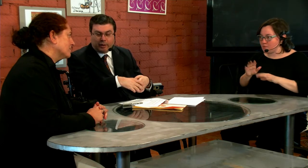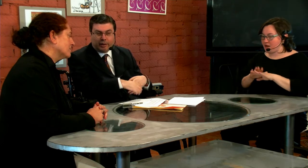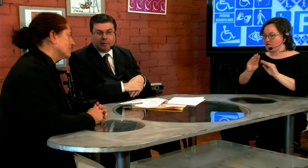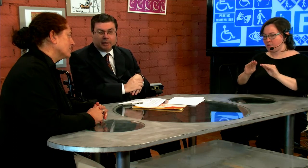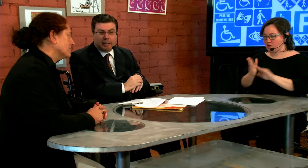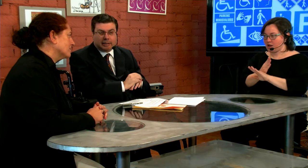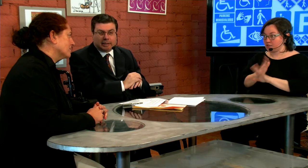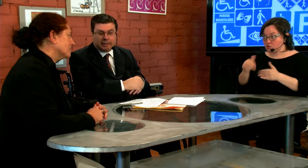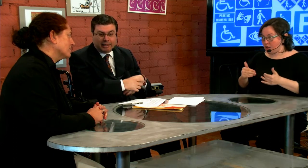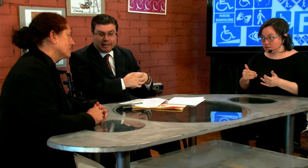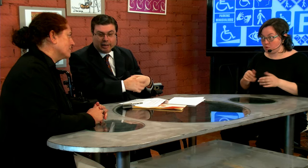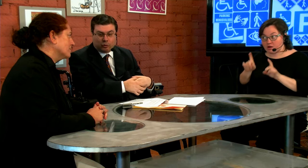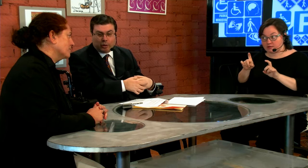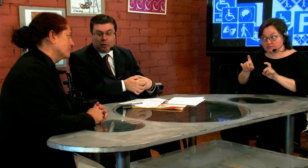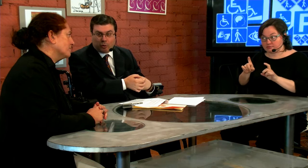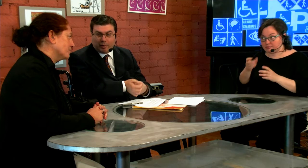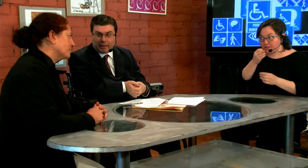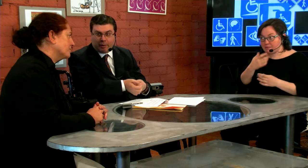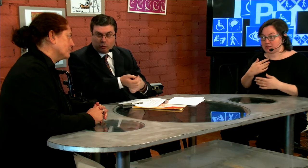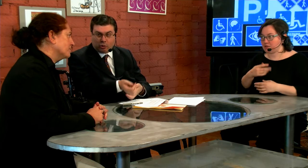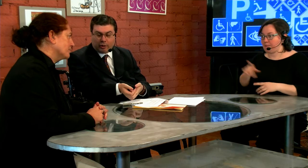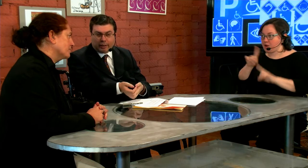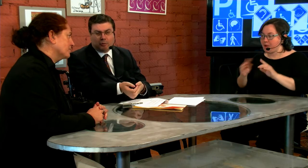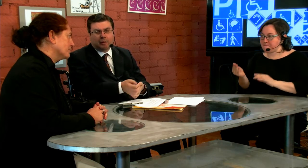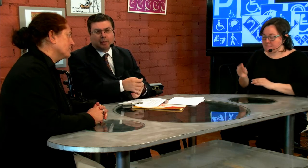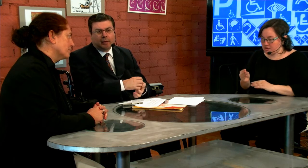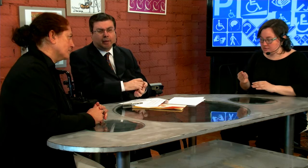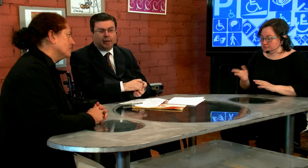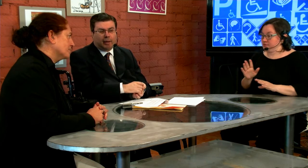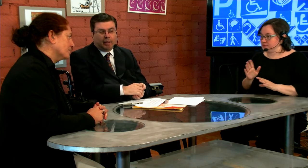poder impartir esas clases y genera otra nueva problemática para vuestro colectivo.